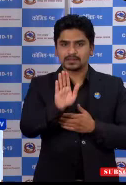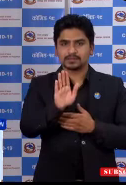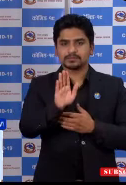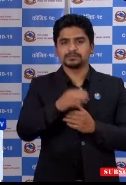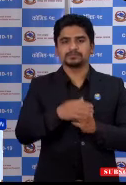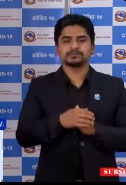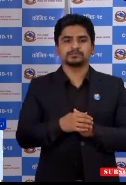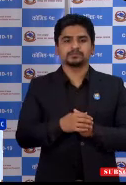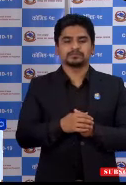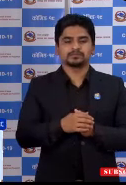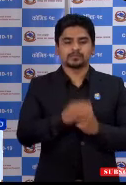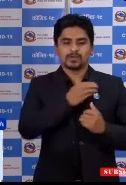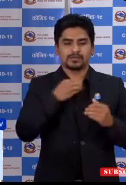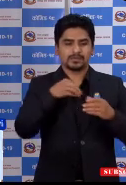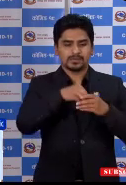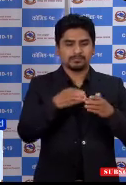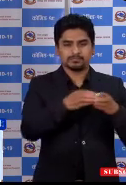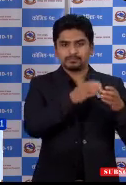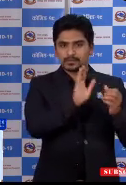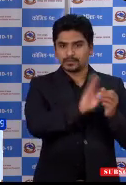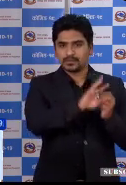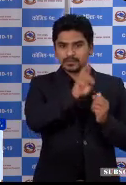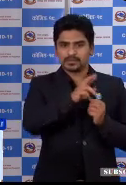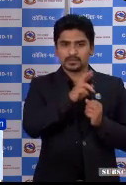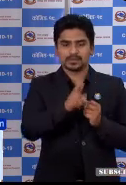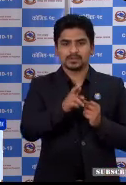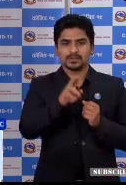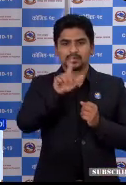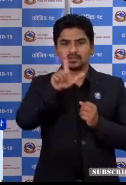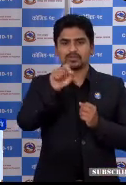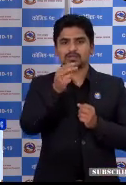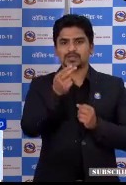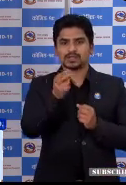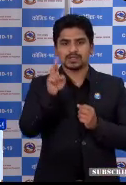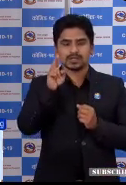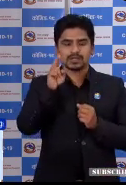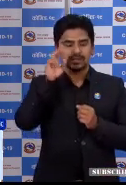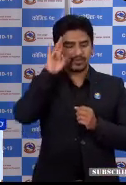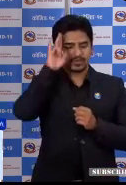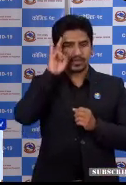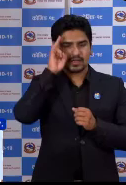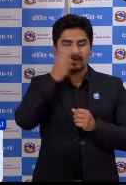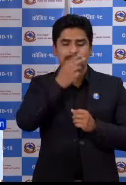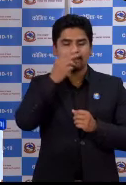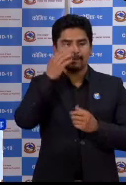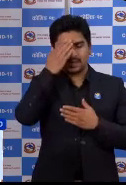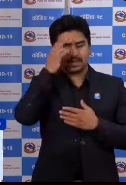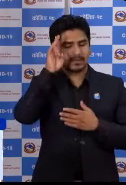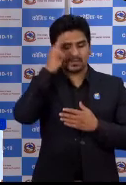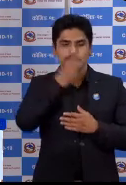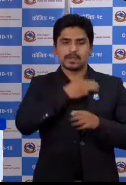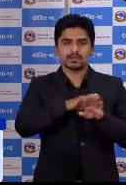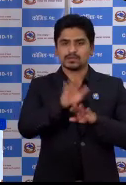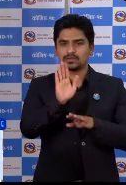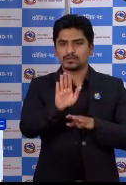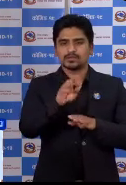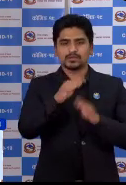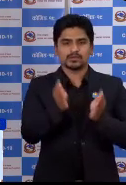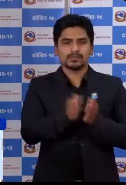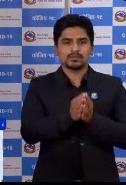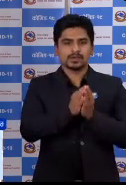केसहरू आइसोलेसनमा रहनुभएको छ र 70 जना सम्भावित संक्रमितहरू आइसोलेसनमा रहनुभएको छ।